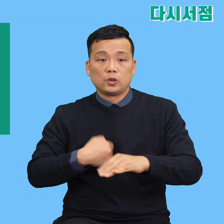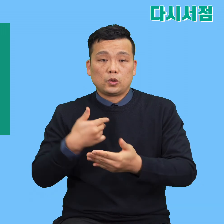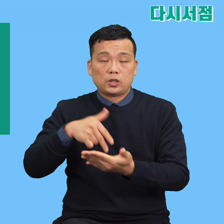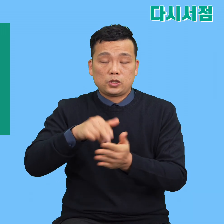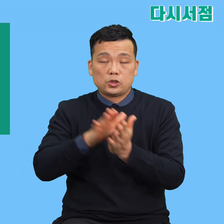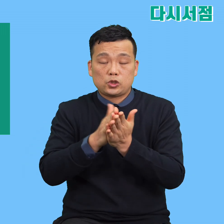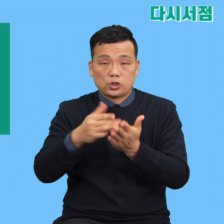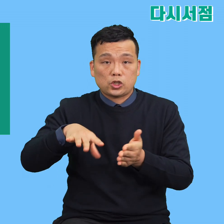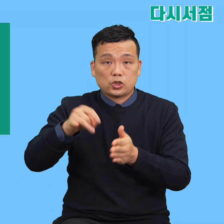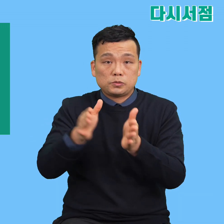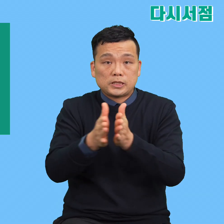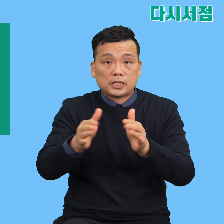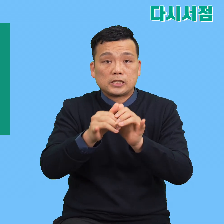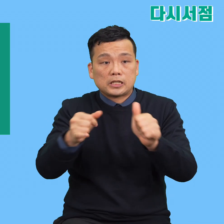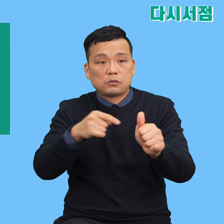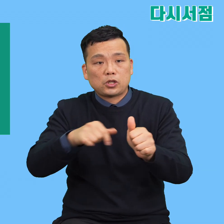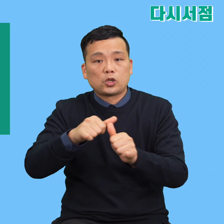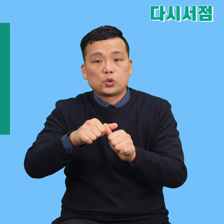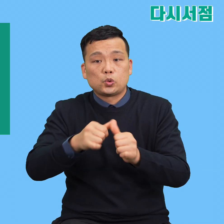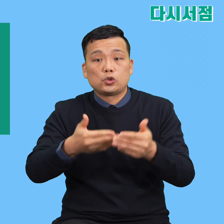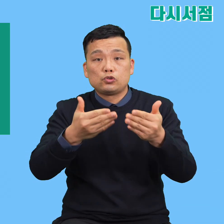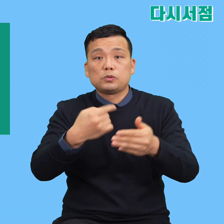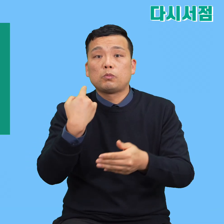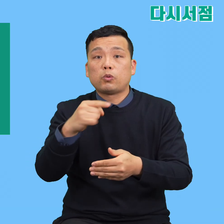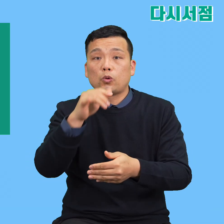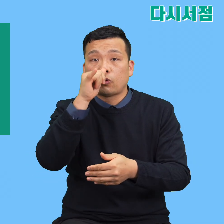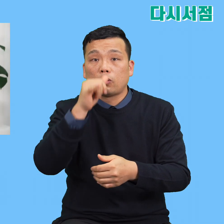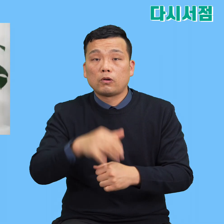독립출판을 처음 시작하는 분들에게 조언을 해준다면